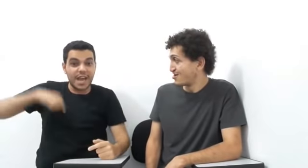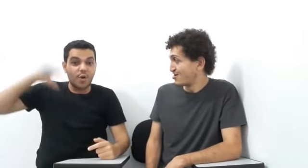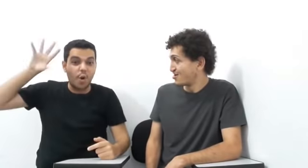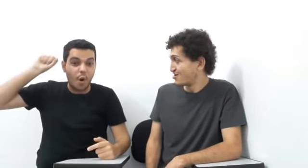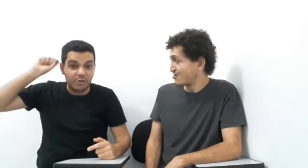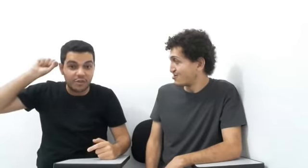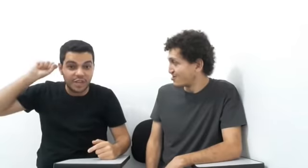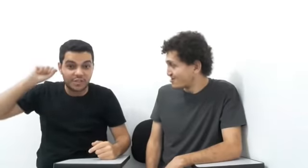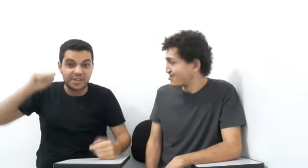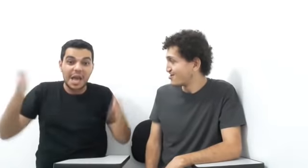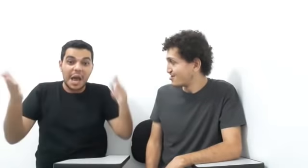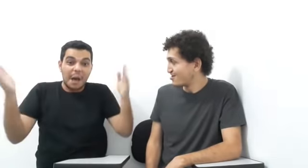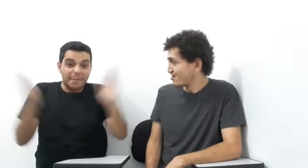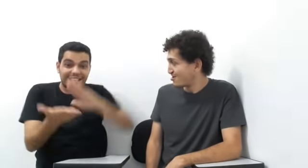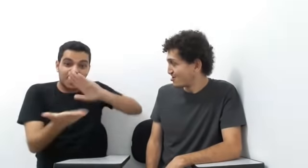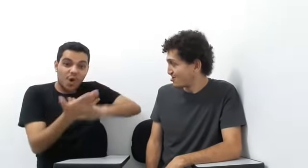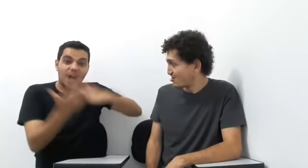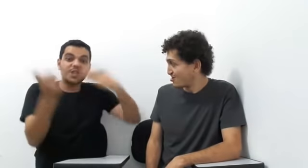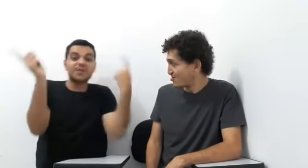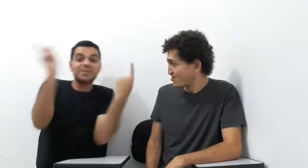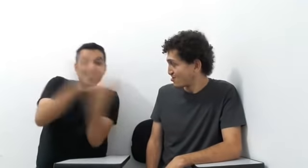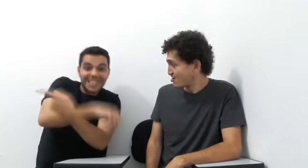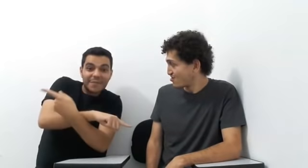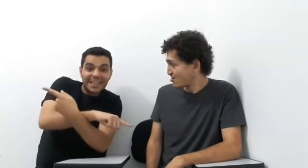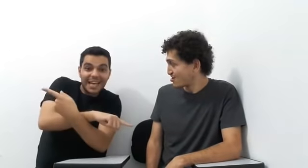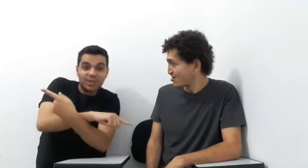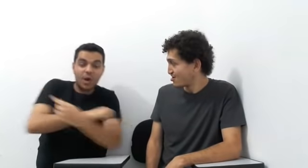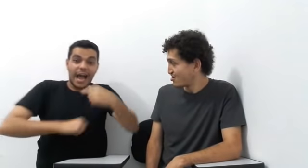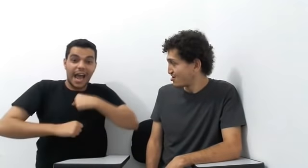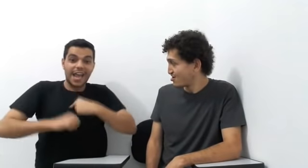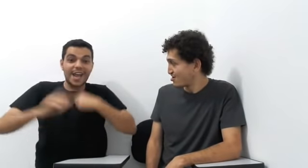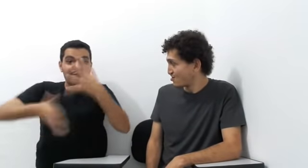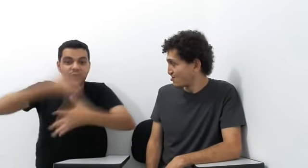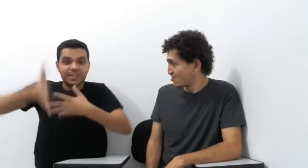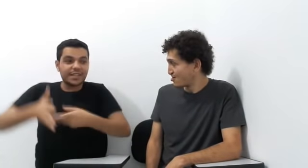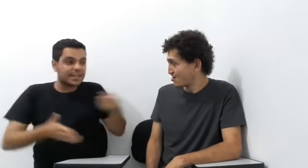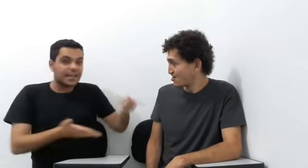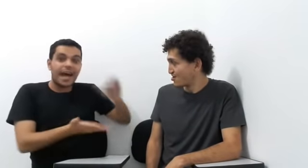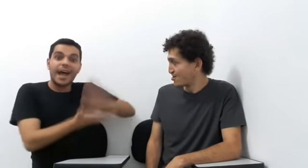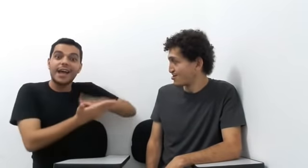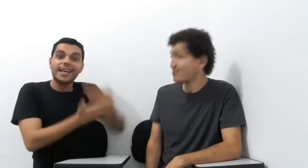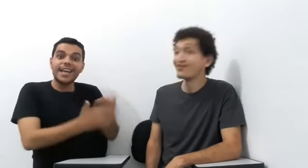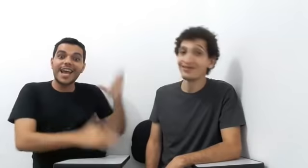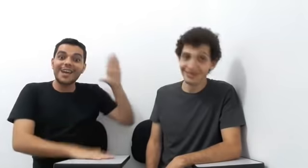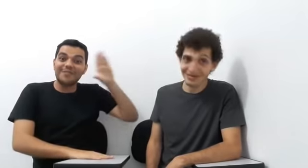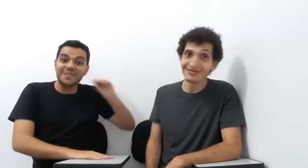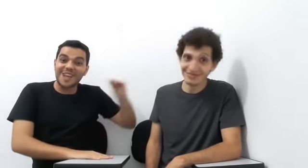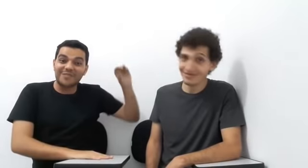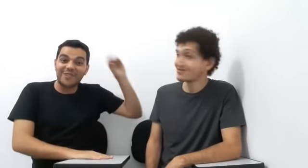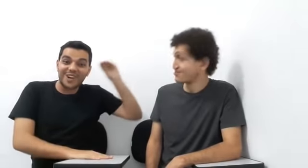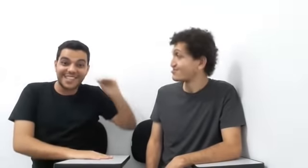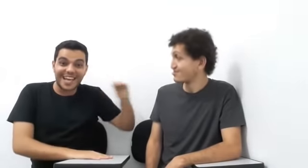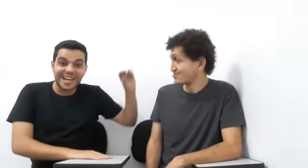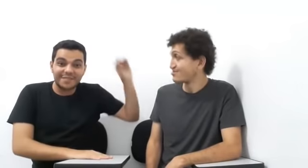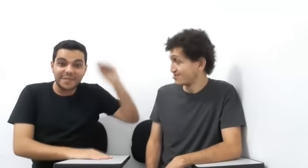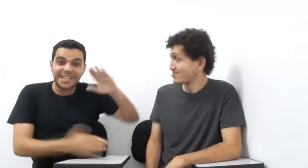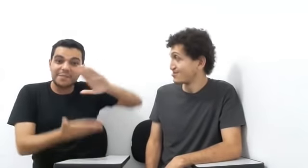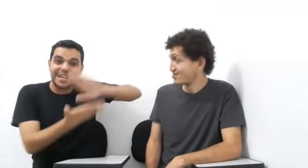eu, ouvinte. Mas agora nós vamos interpretar e trocar. Eu vou sinalizar e ele vai me dar a voz, ele vai me